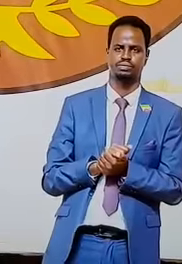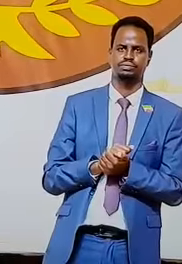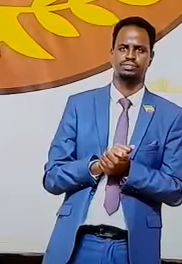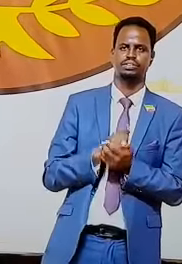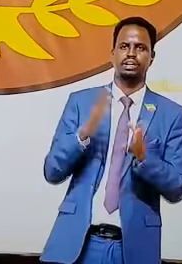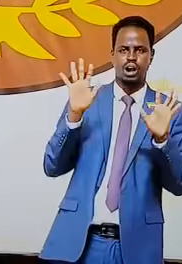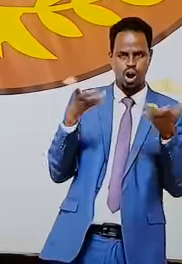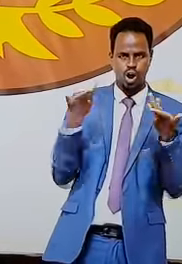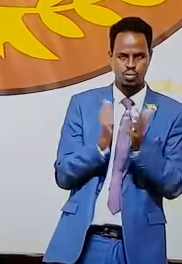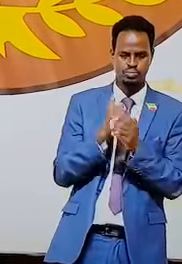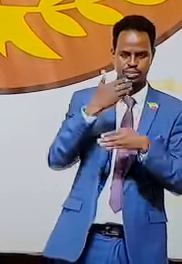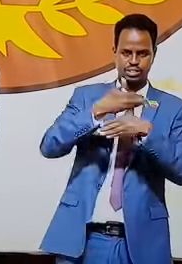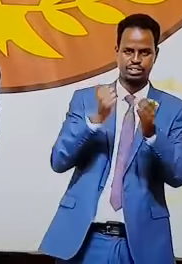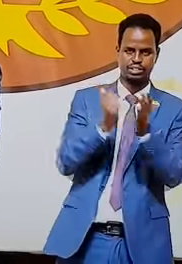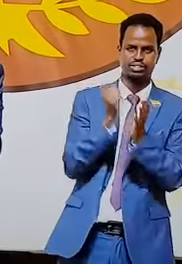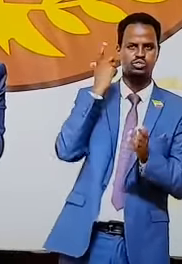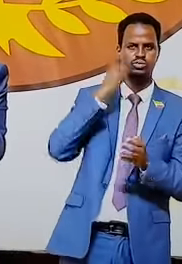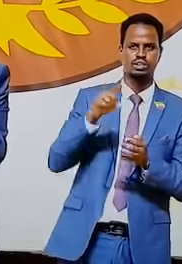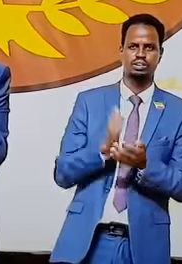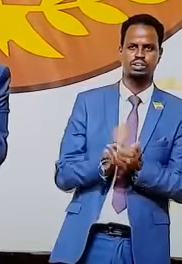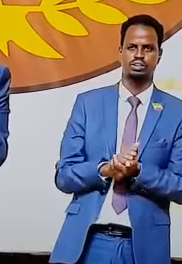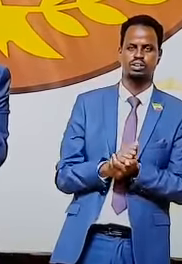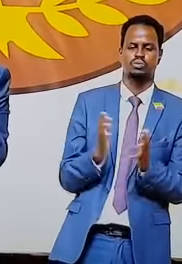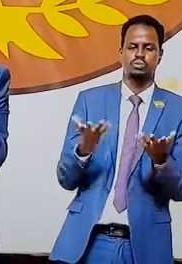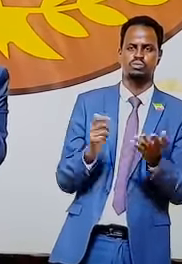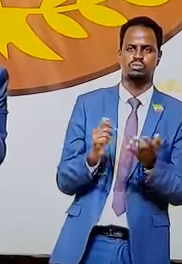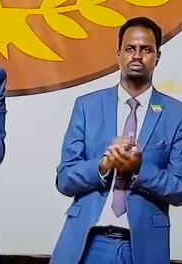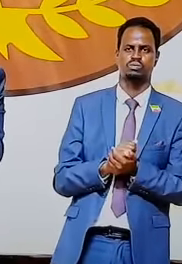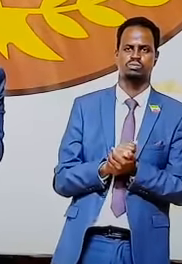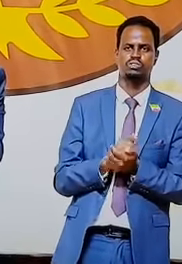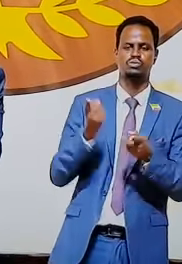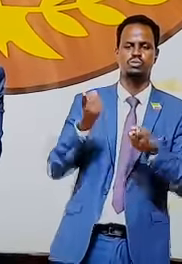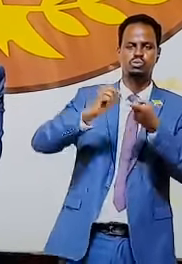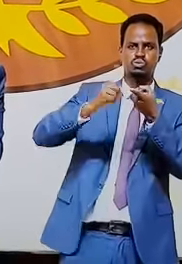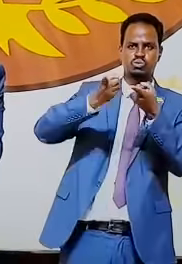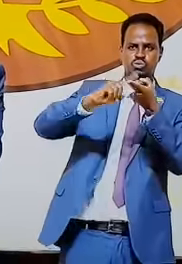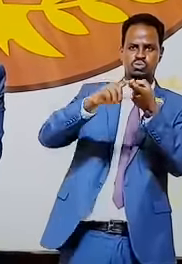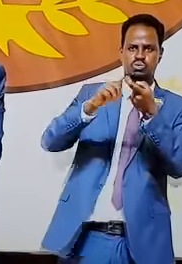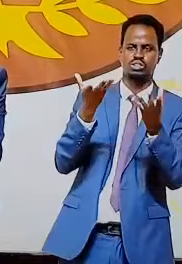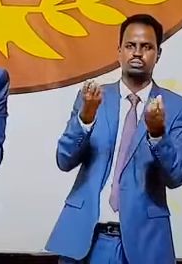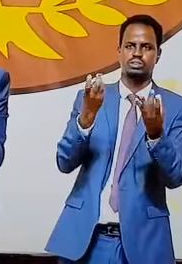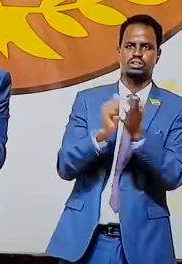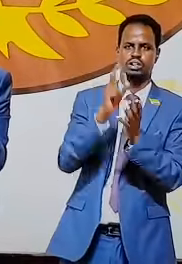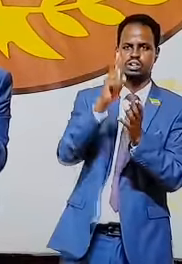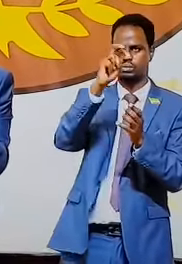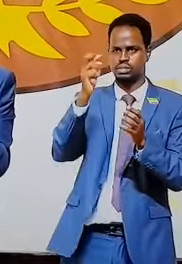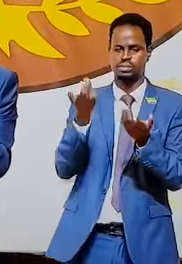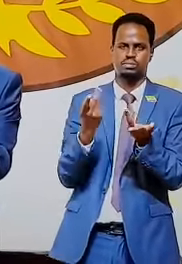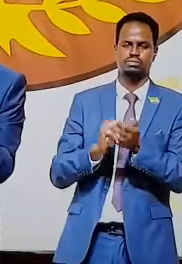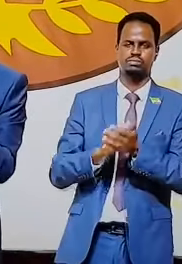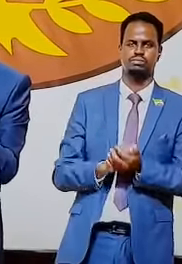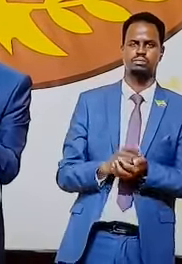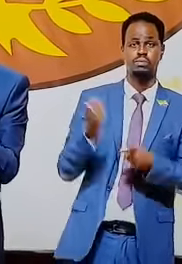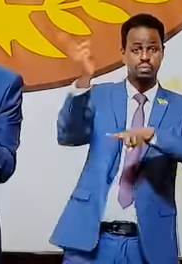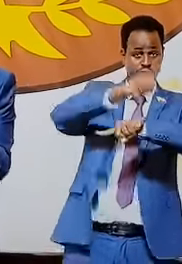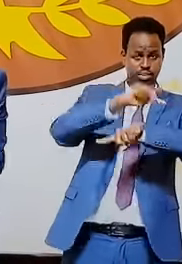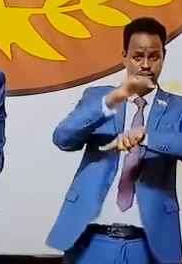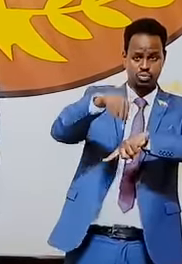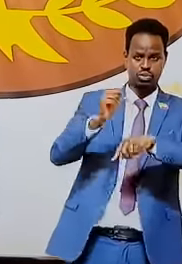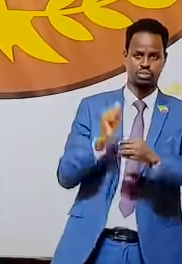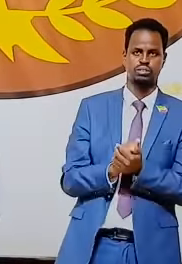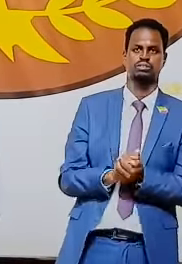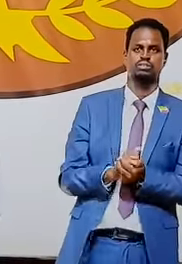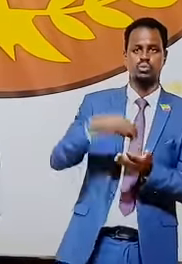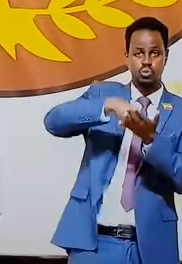imisaas gudri waxa kale oo aan soo galay isugay tobar may gaar laba tan may gaar maanta